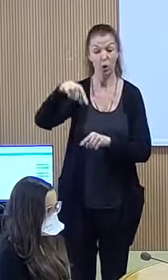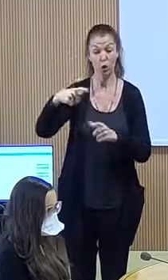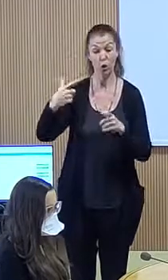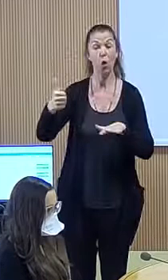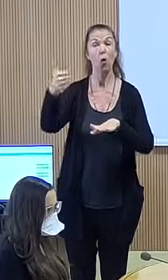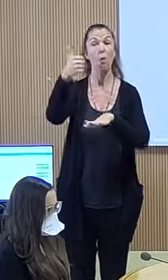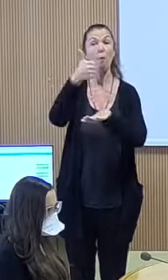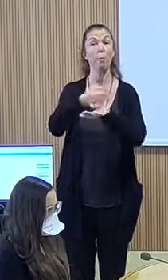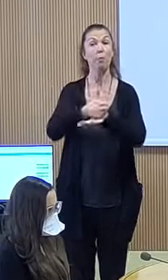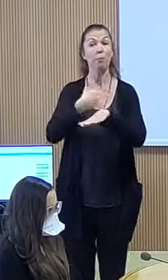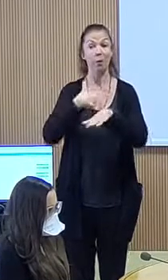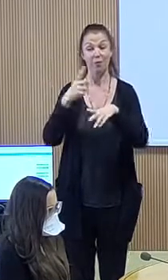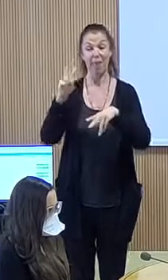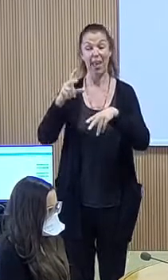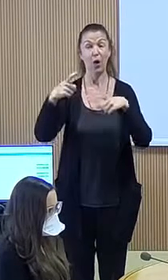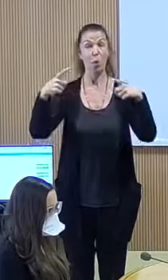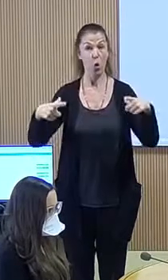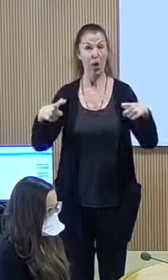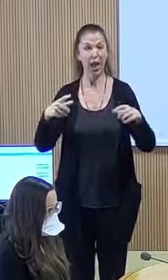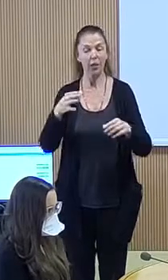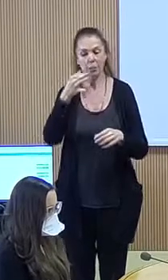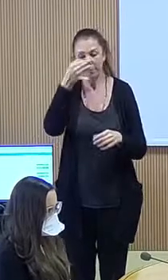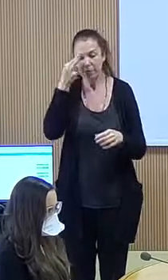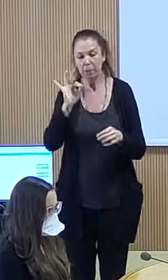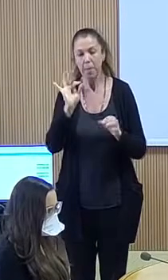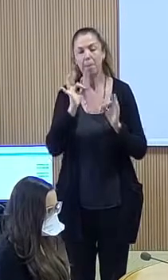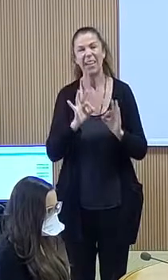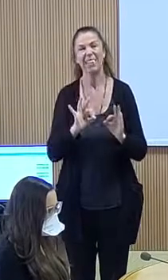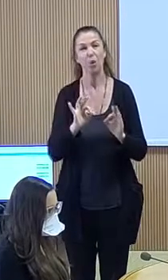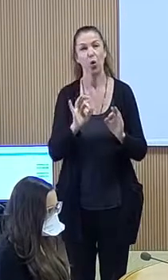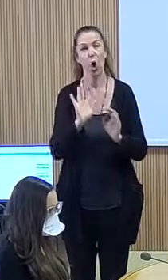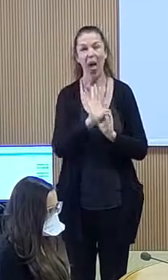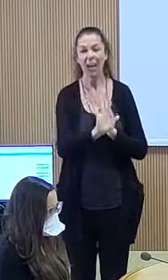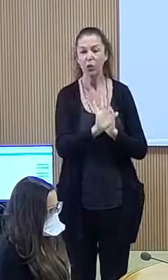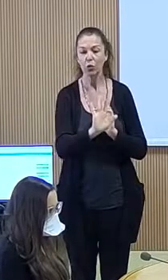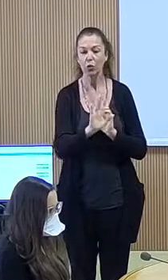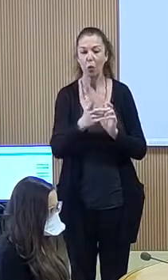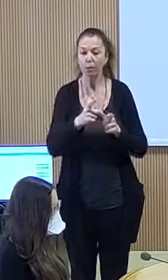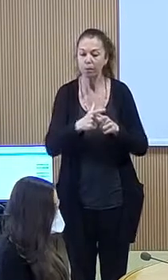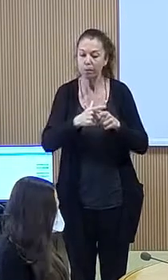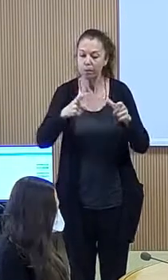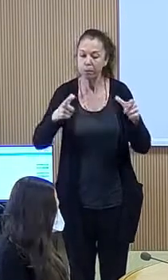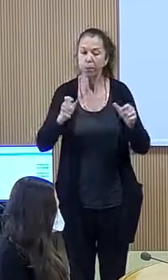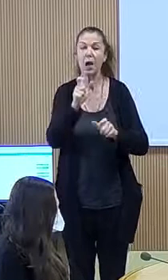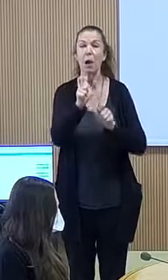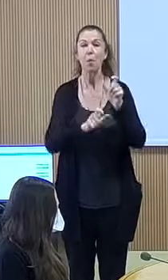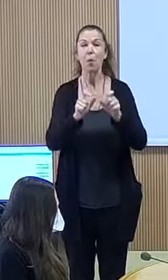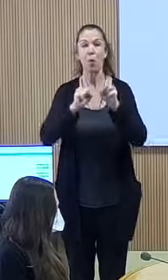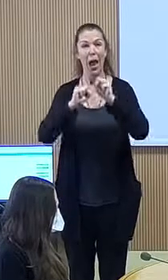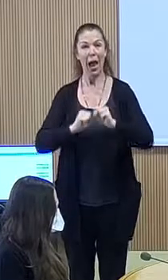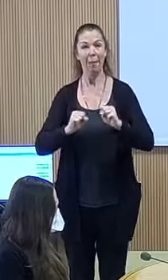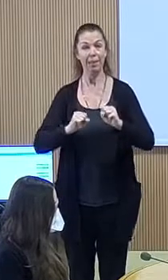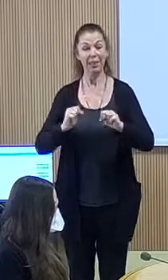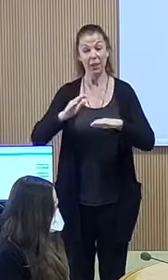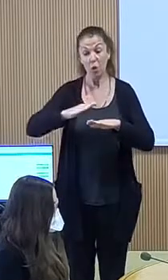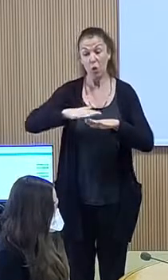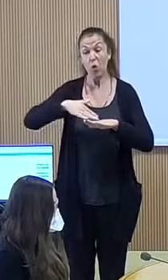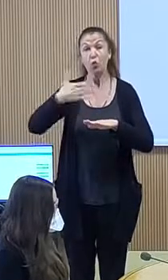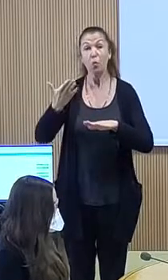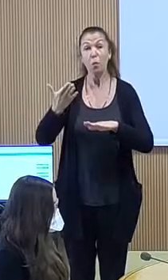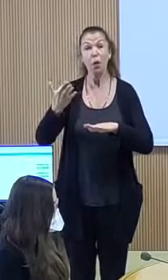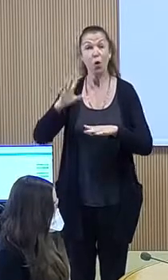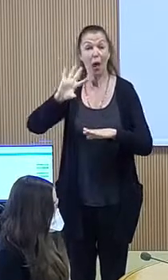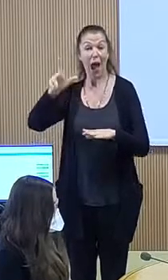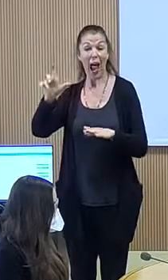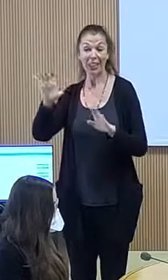ha delle specificità particolari con delle una densità di popolazione che è molto superiore rispetto a quella di piccoli comuni e con la somma di